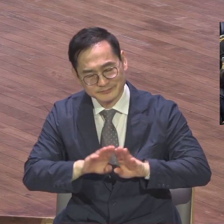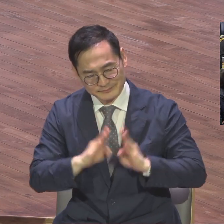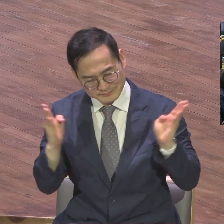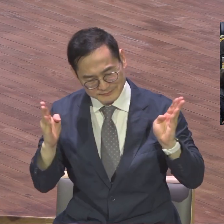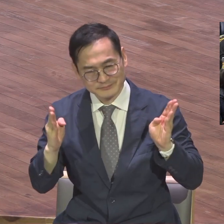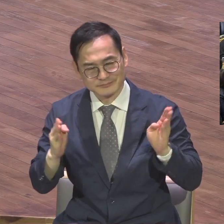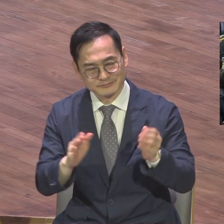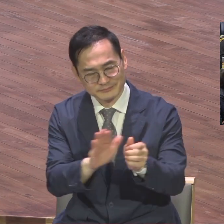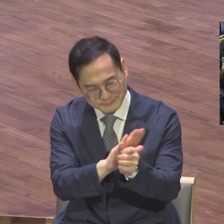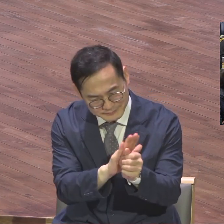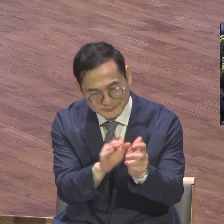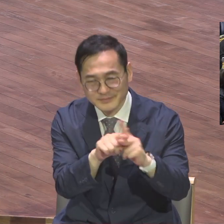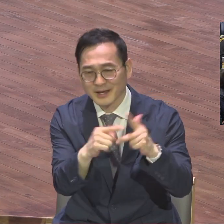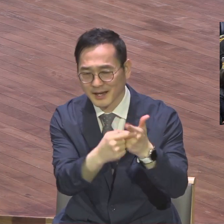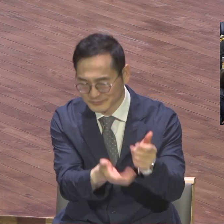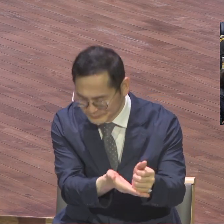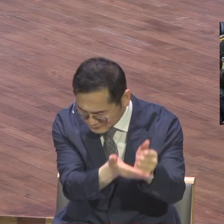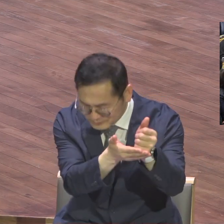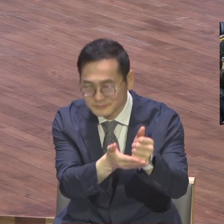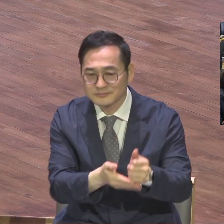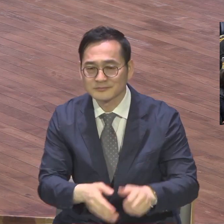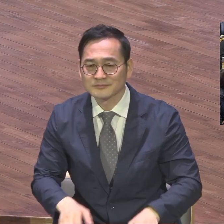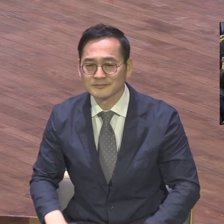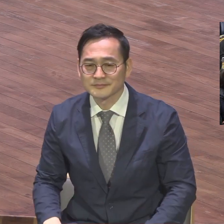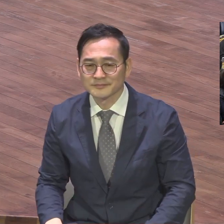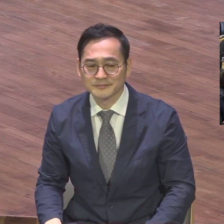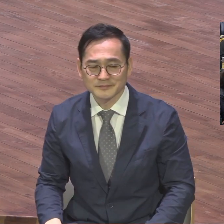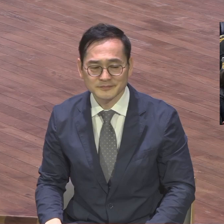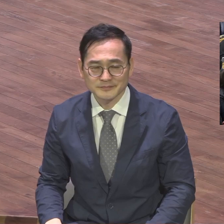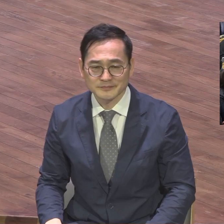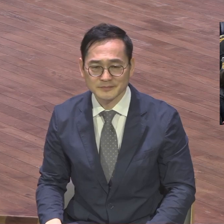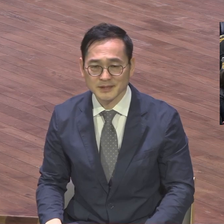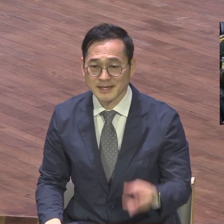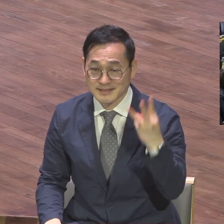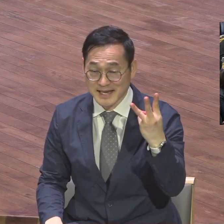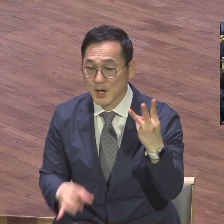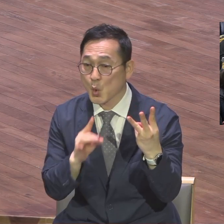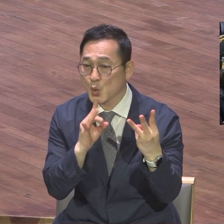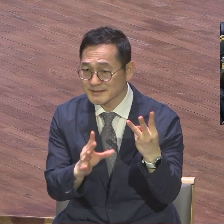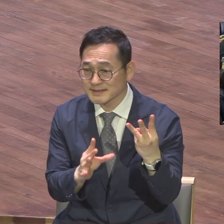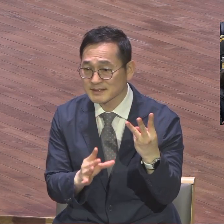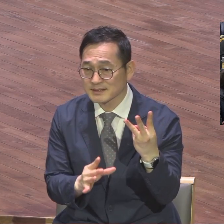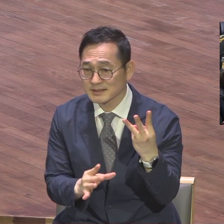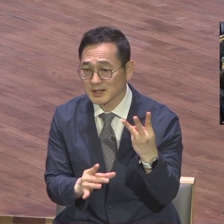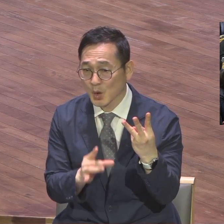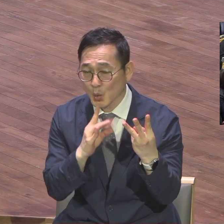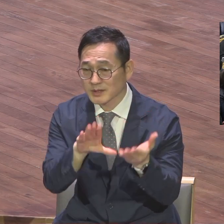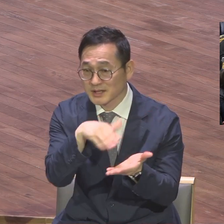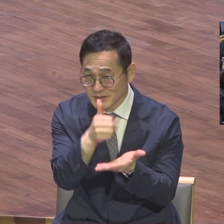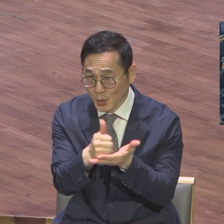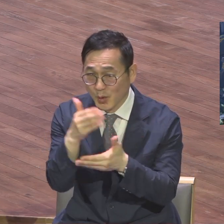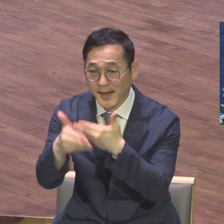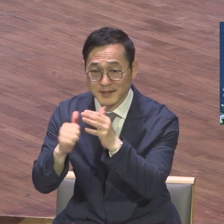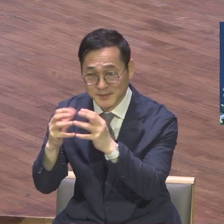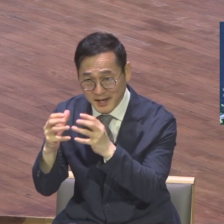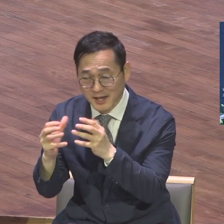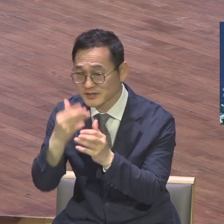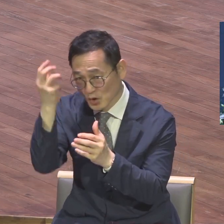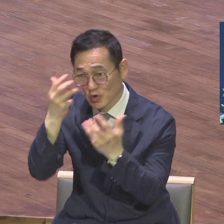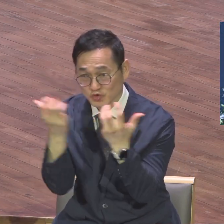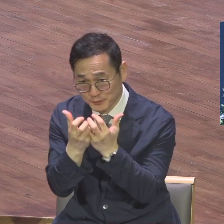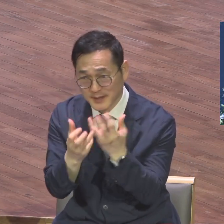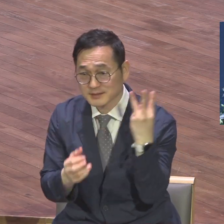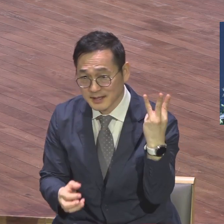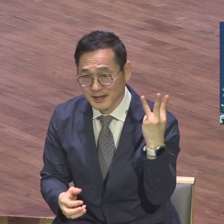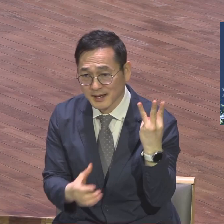거 여기 있습니다. 모두가 뭐요? 삼오직. 삼오직이 오직을 바라볼 때 진정한